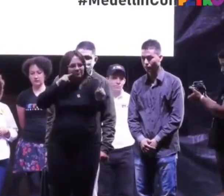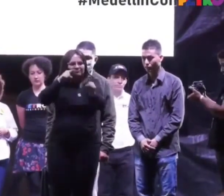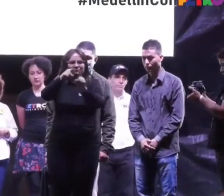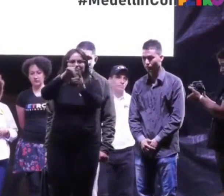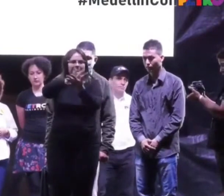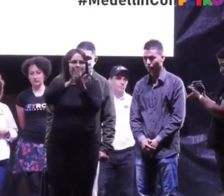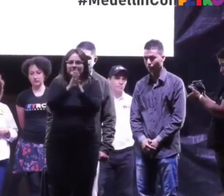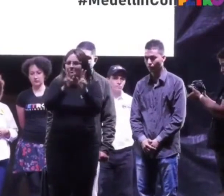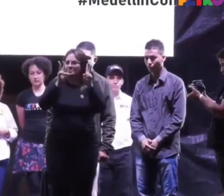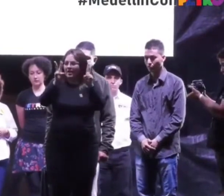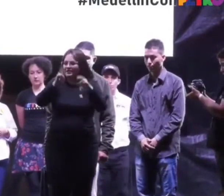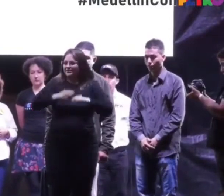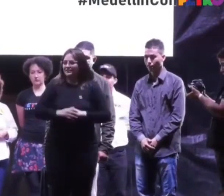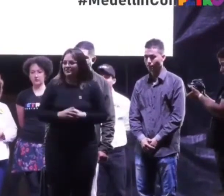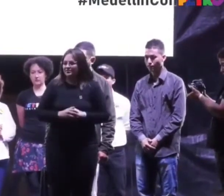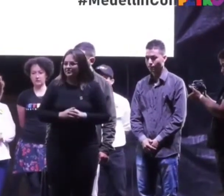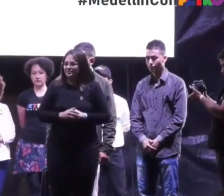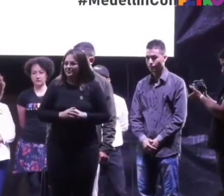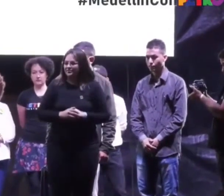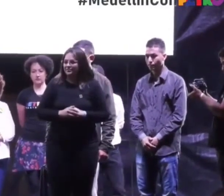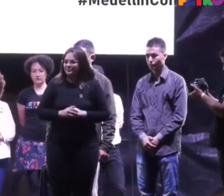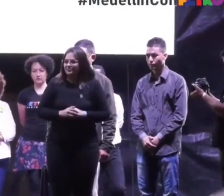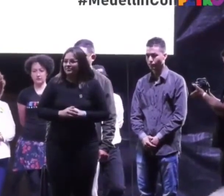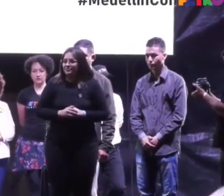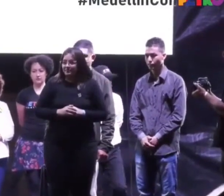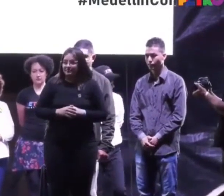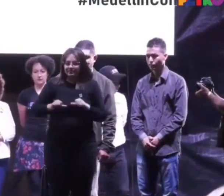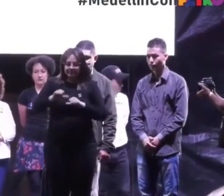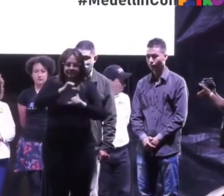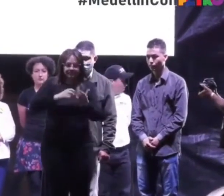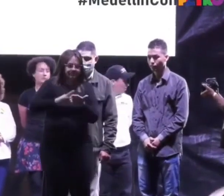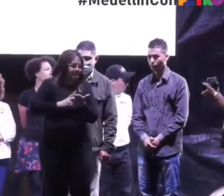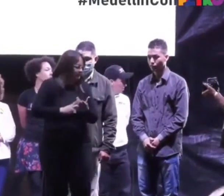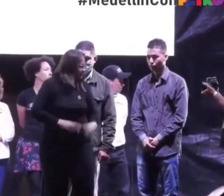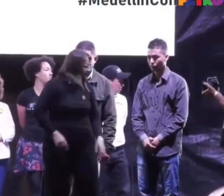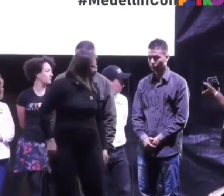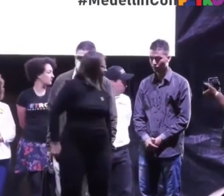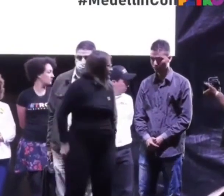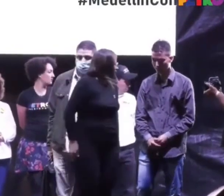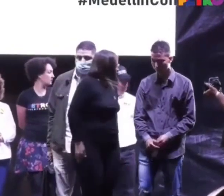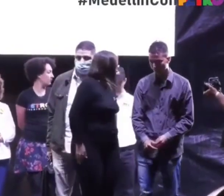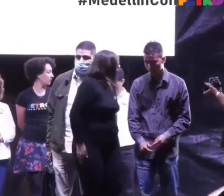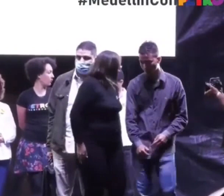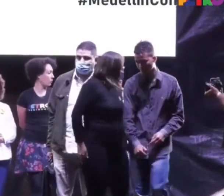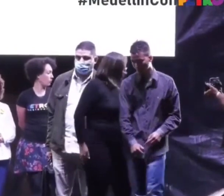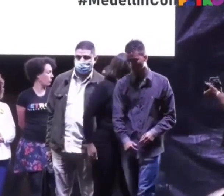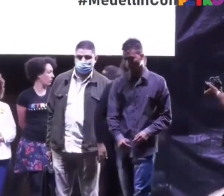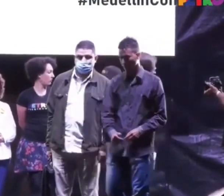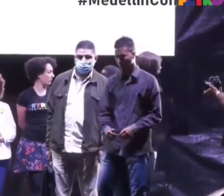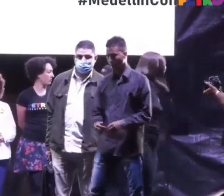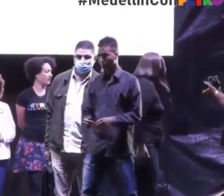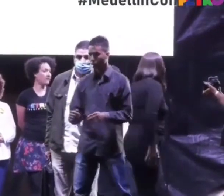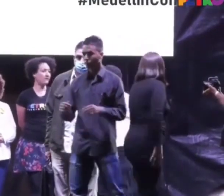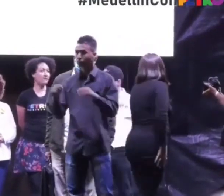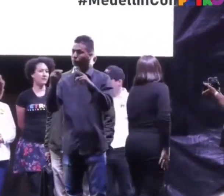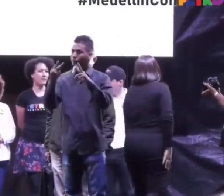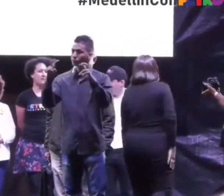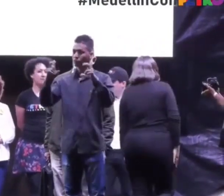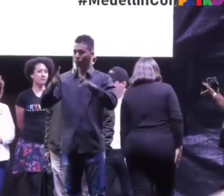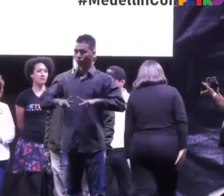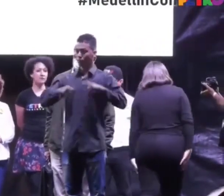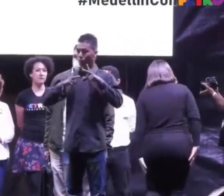paz. Si hablamos de vida, no solamente tenemos que equilibrarnos con la